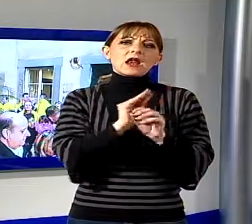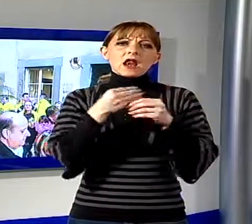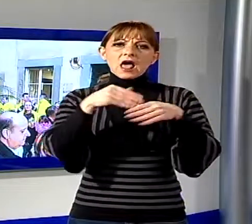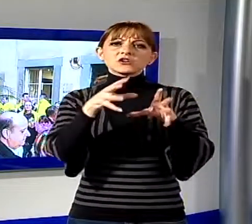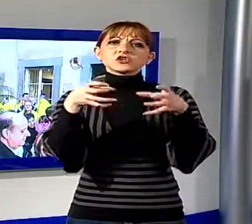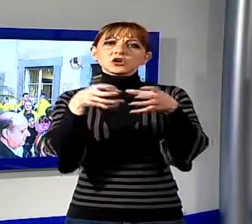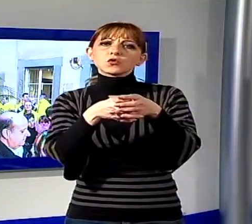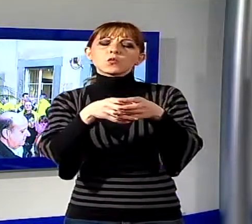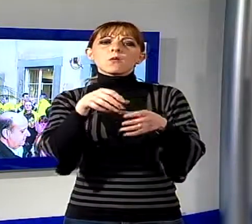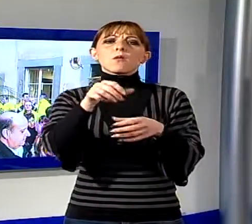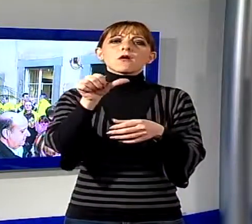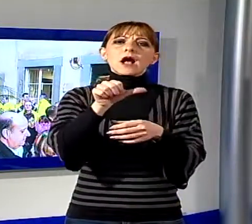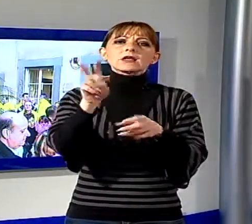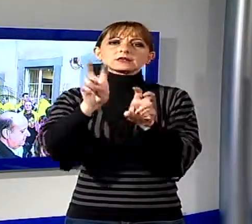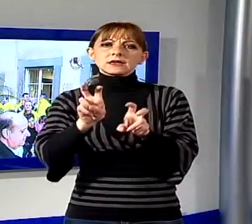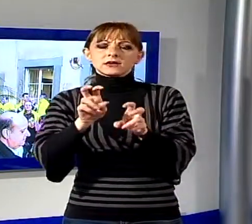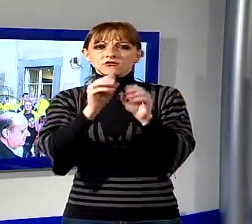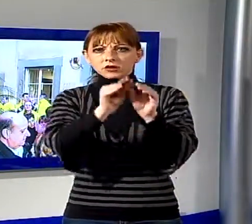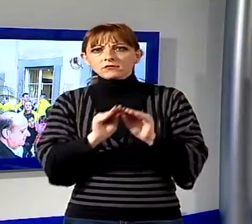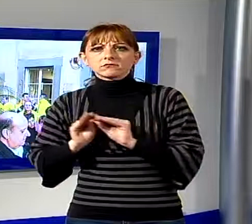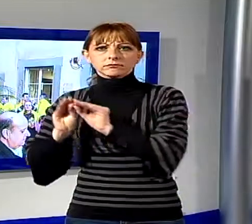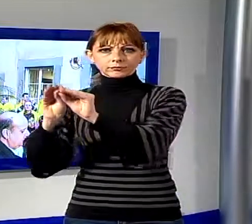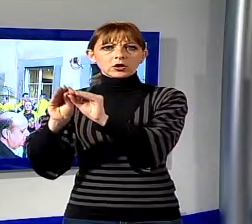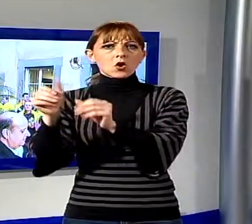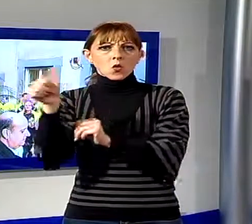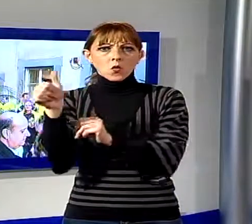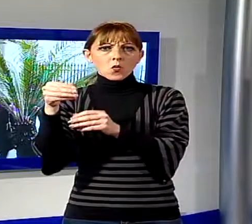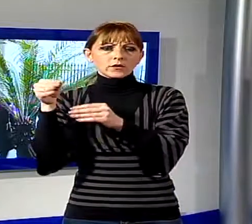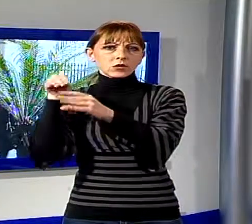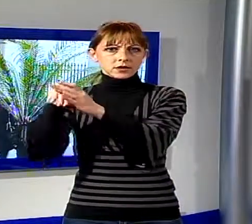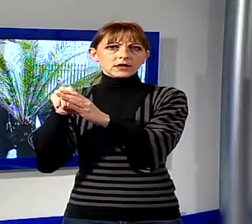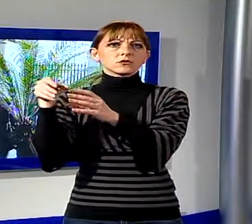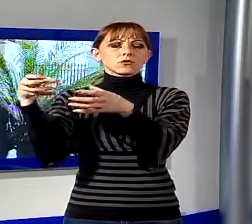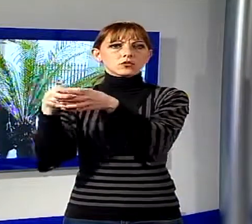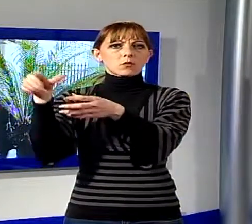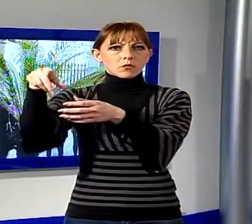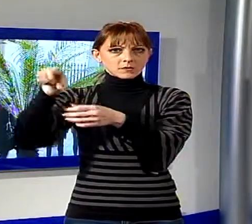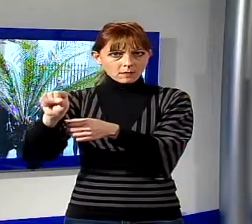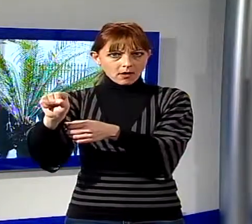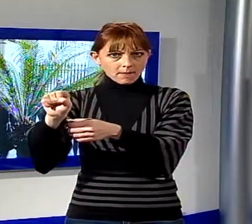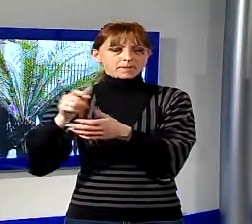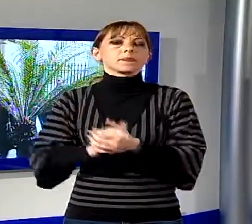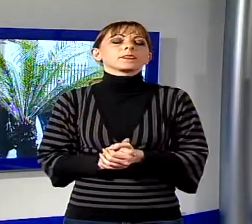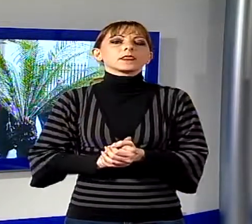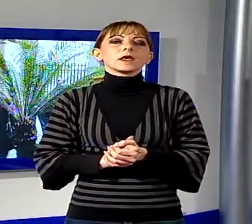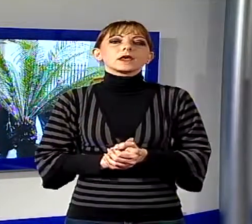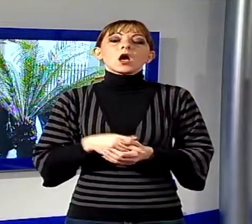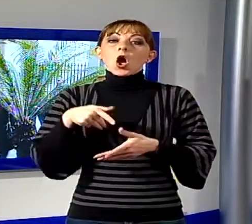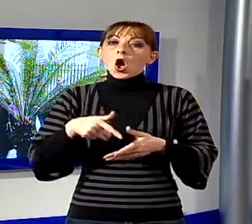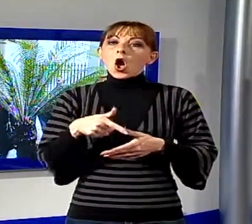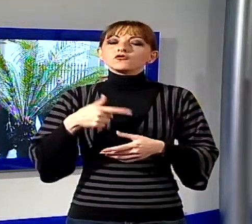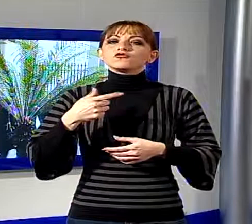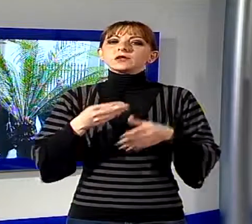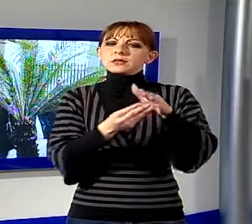ad essere più preoccupati. In occasione del Consiglio Comunale Straordinario sull'8 marzo, i dipendenti hanno manifestato di fronte